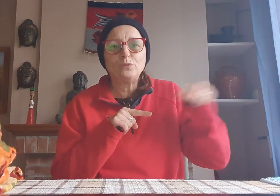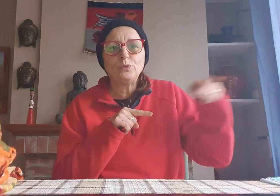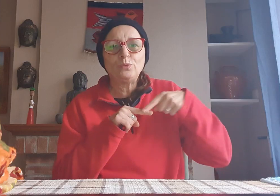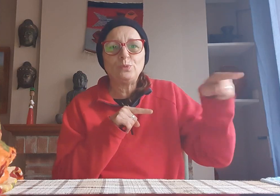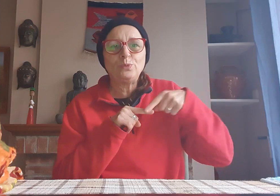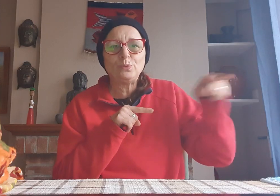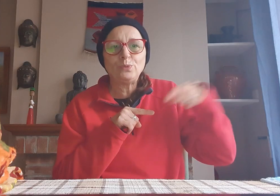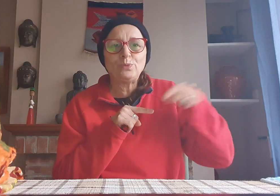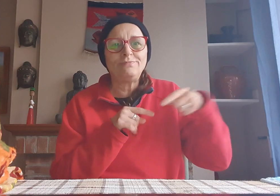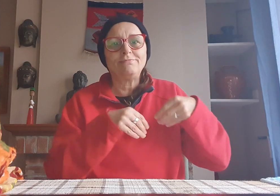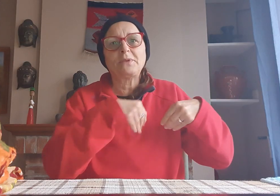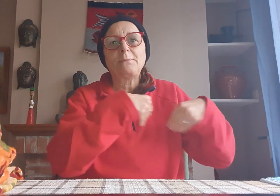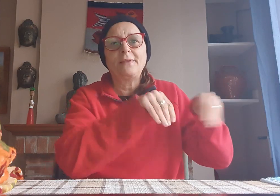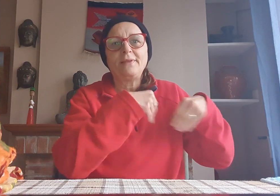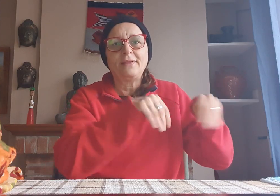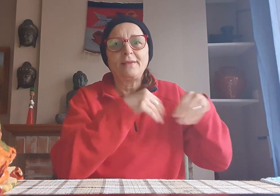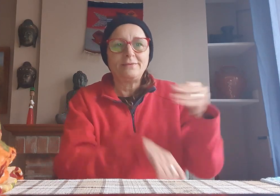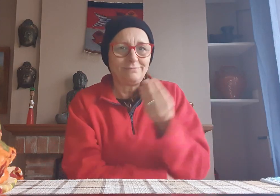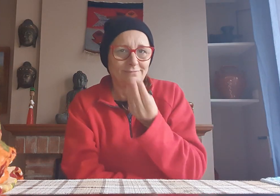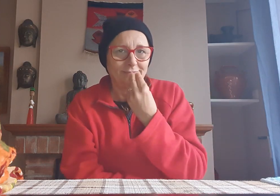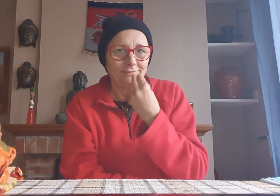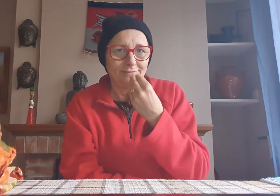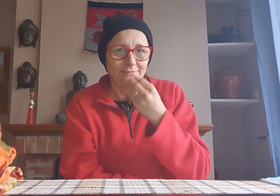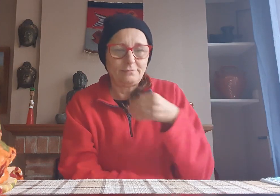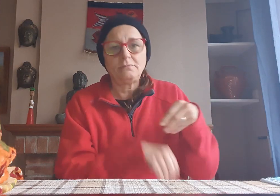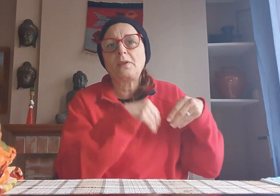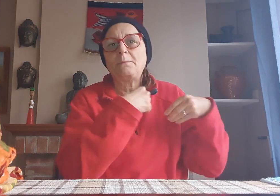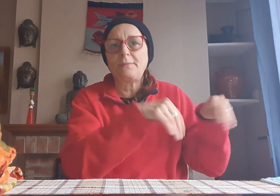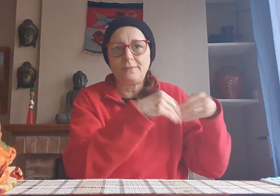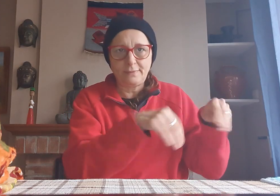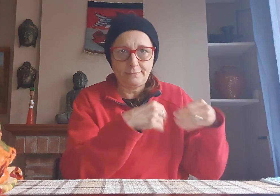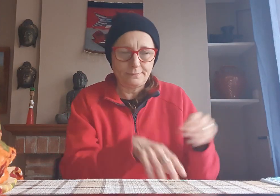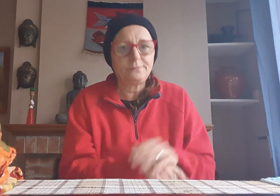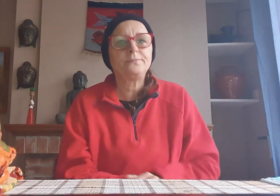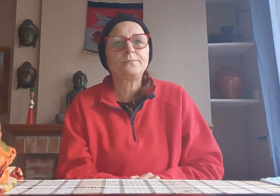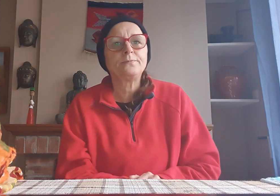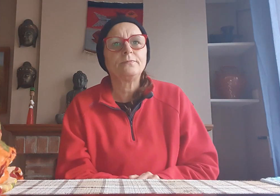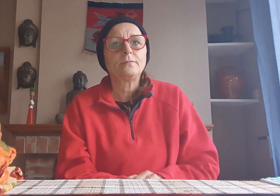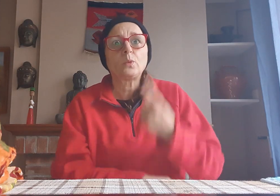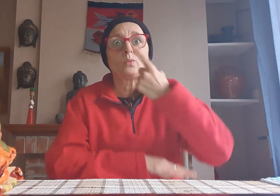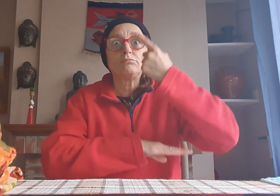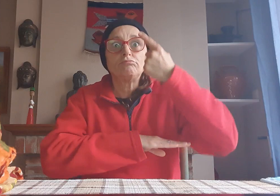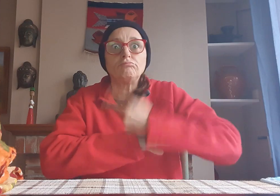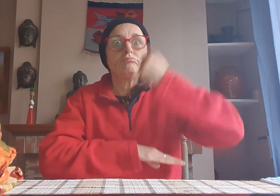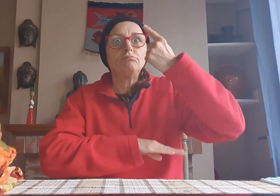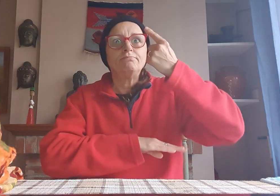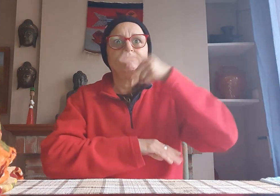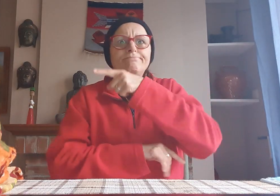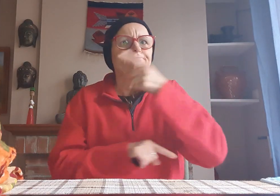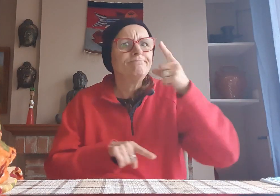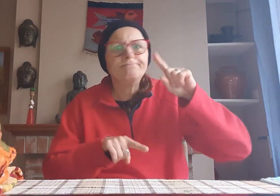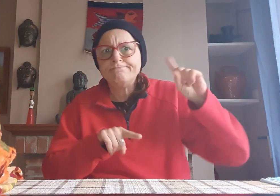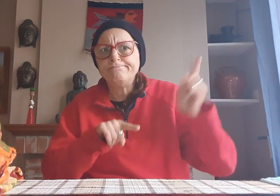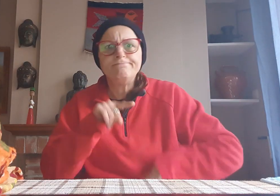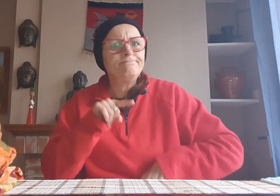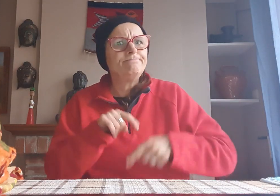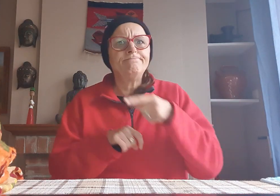Venga, vale, tienes razón. Queremos pasar más tiempo con los niños. Sabemos que es una oportunidad increíble. Por 14 millones nos plantearíamos vender. Vale. Pues